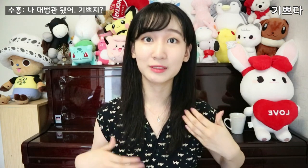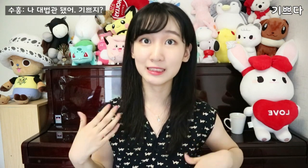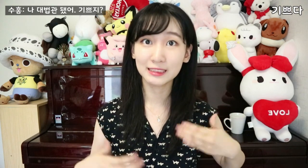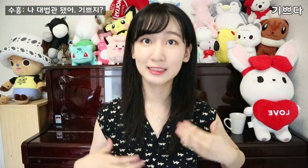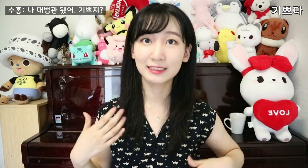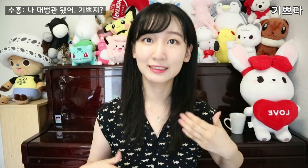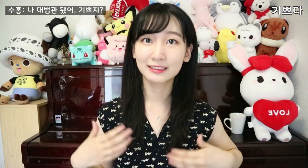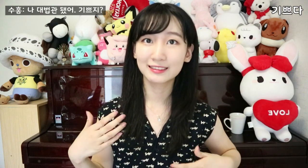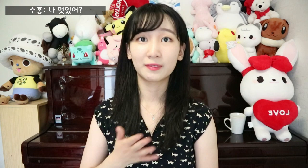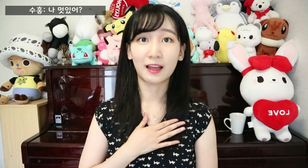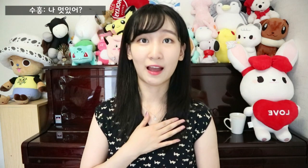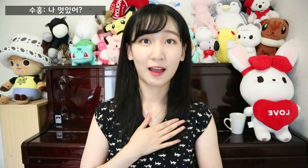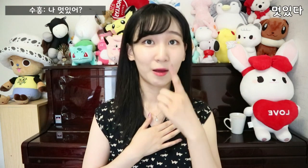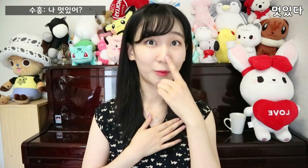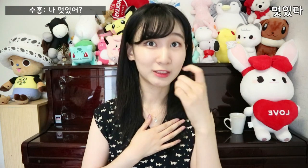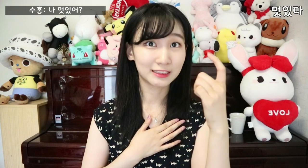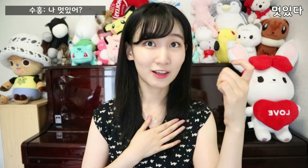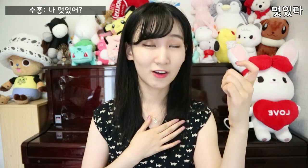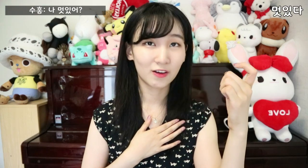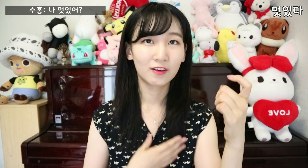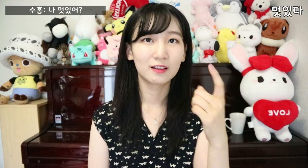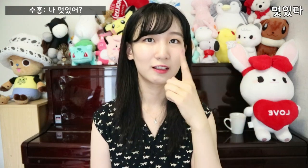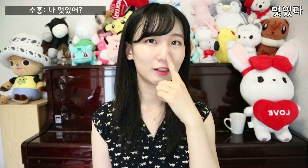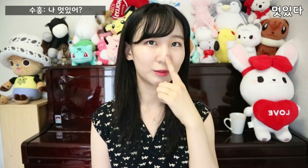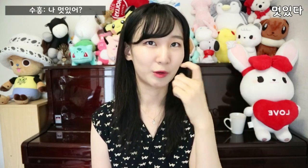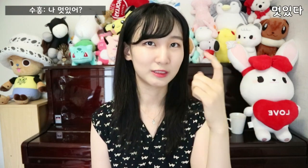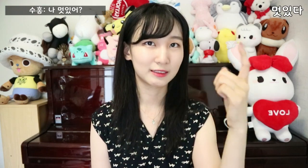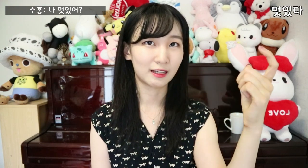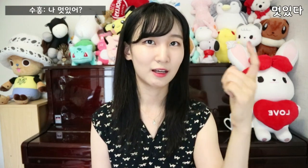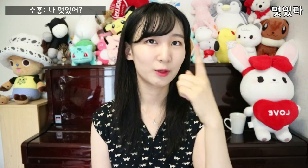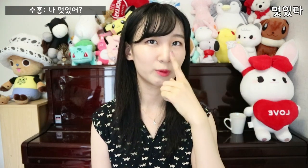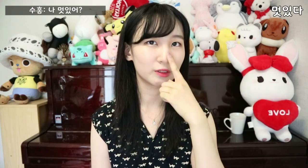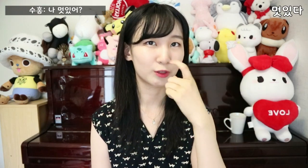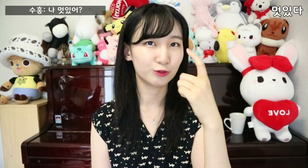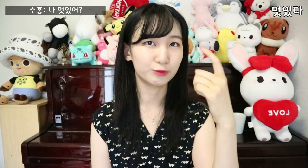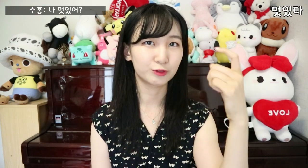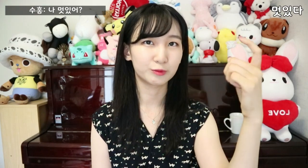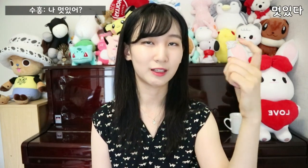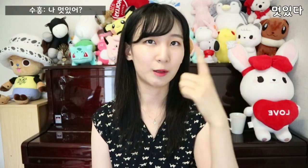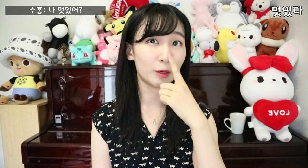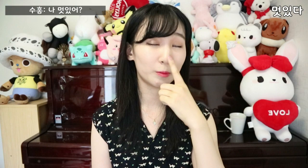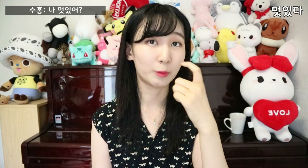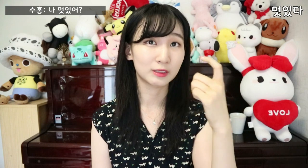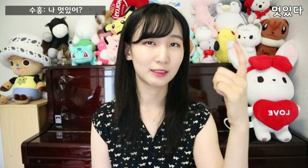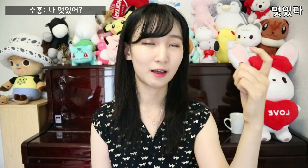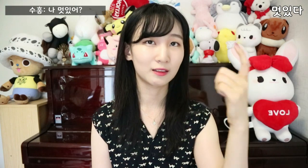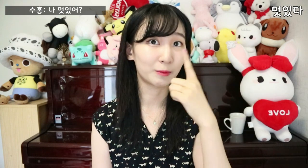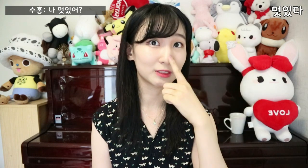기쁘지? 나 멋있어? 이건 멋있다. 코에서 이렇게 꼬불꼬불 나가면 멋있다. 나